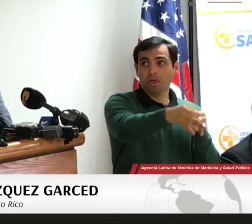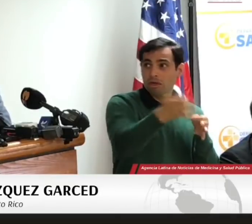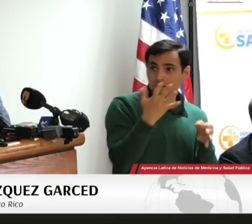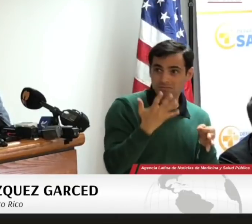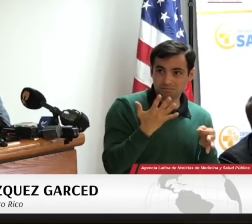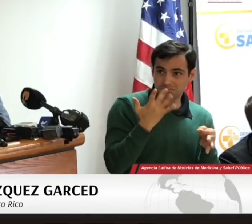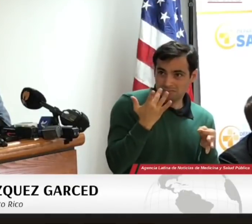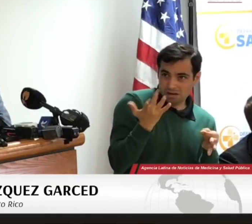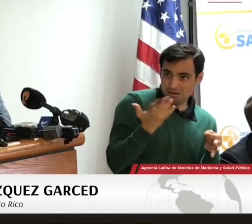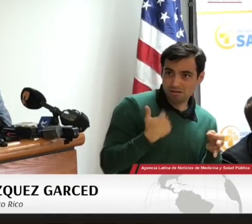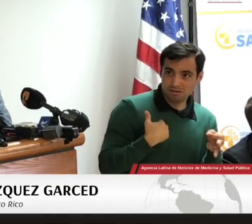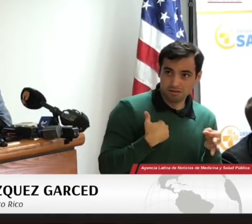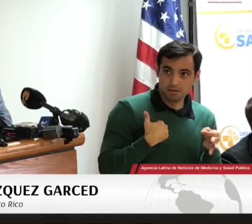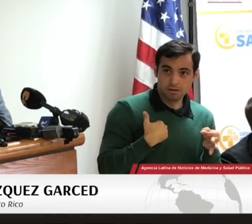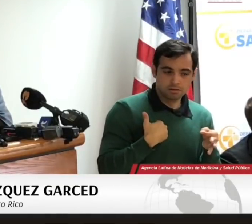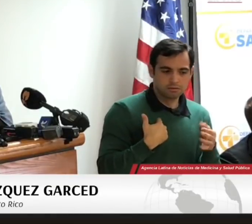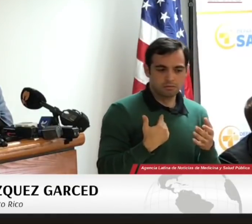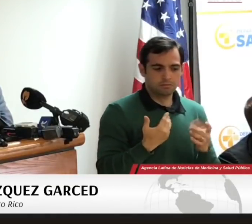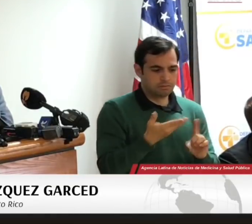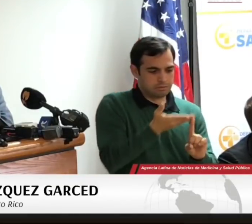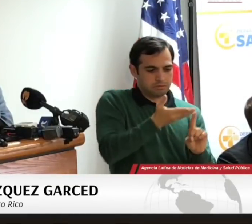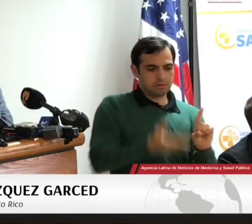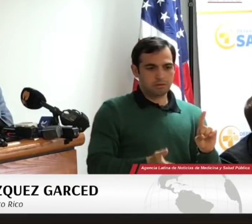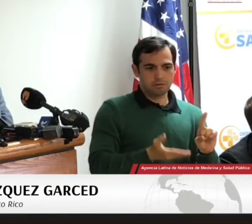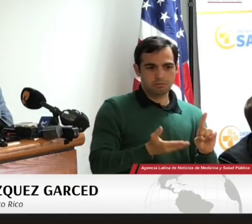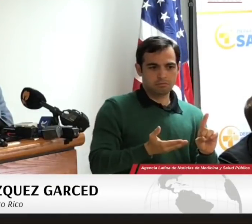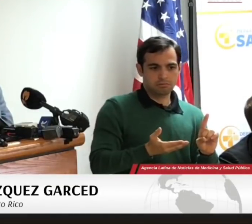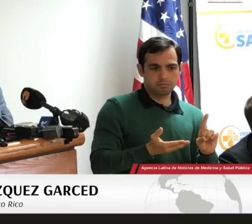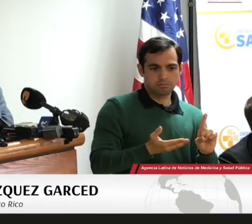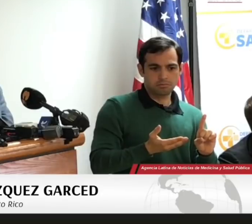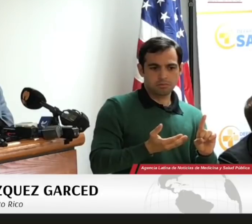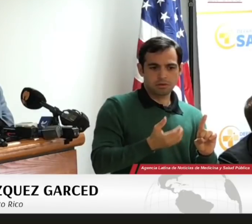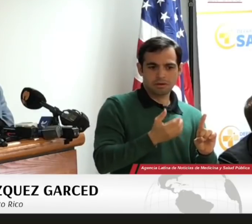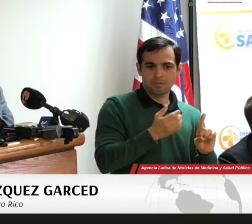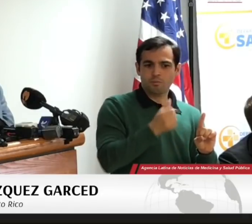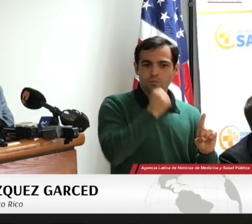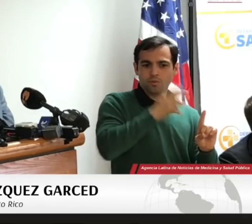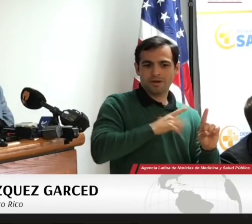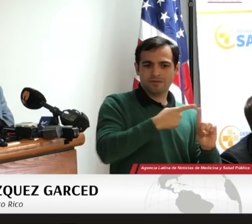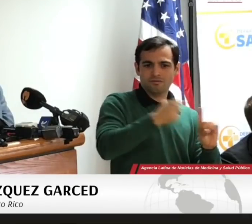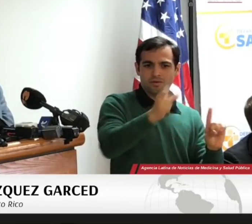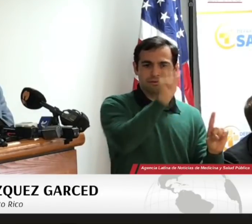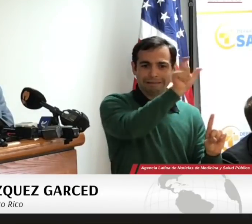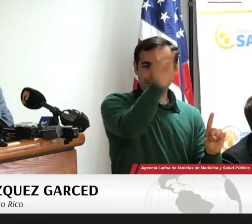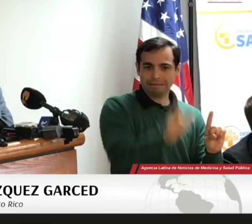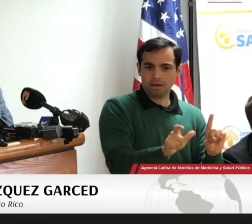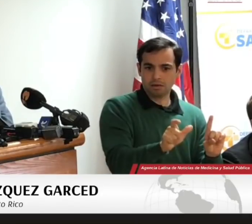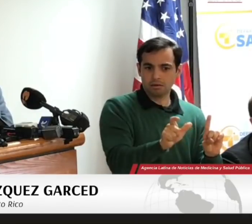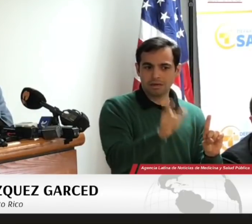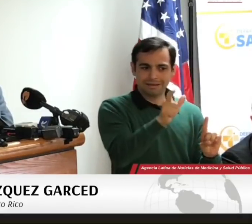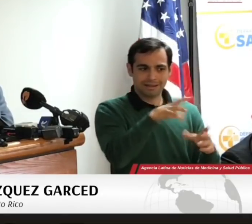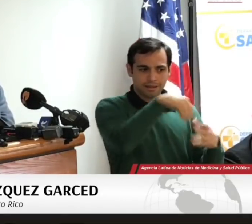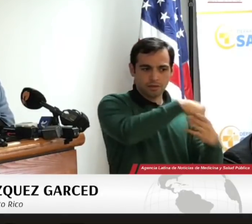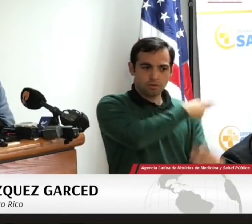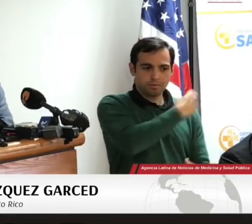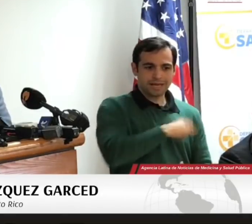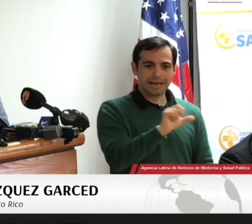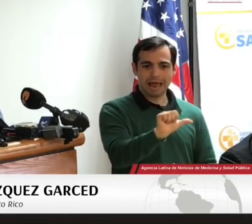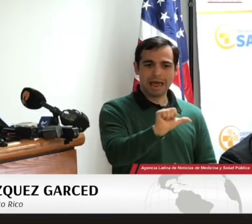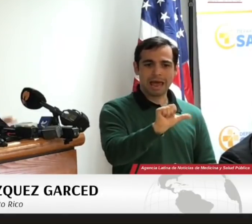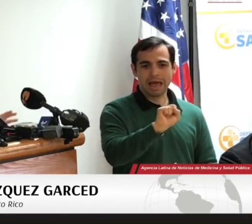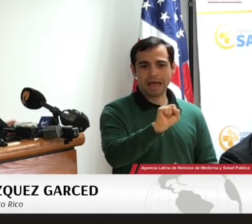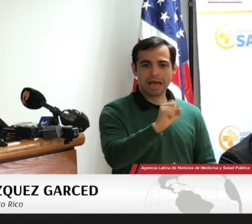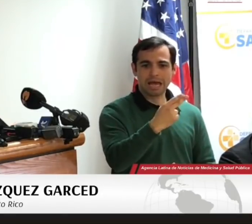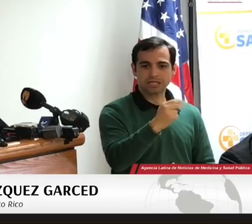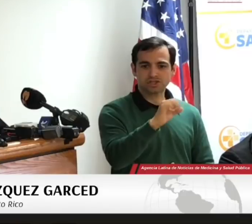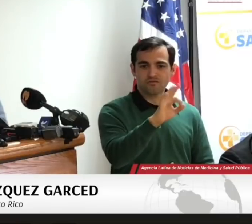es la condición actual de salud de la italiana que se encontraba en el hospital Ashford? Bueno, yo creo que con relación